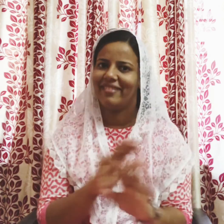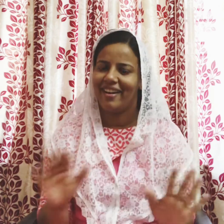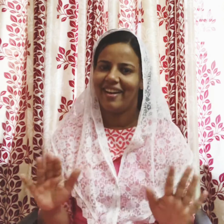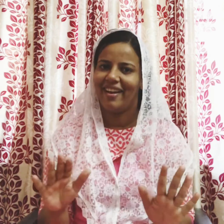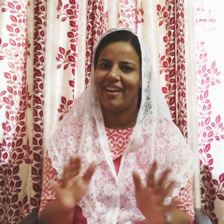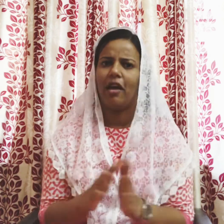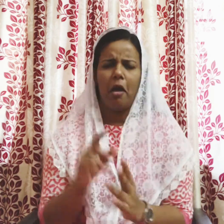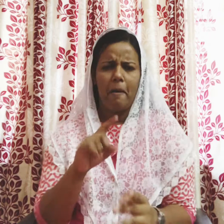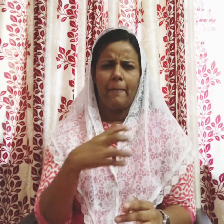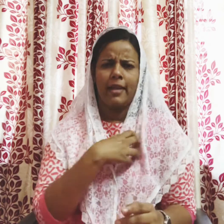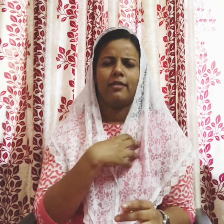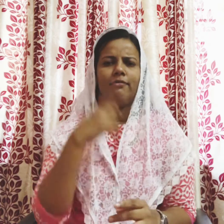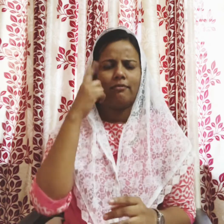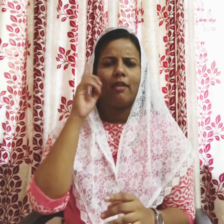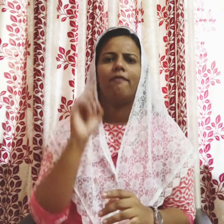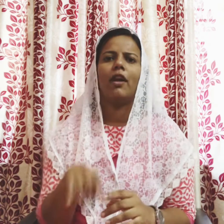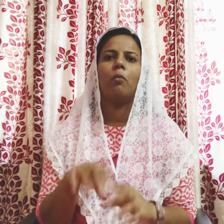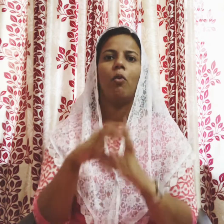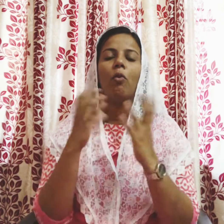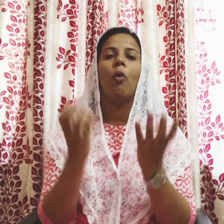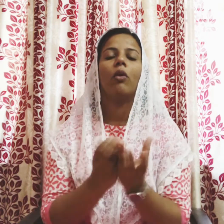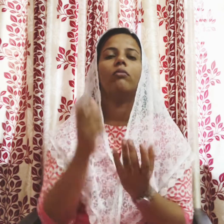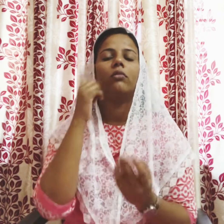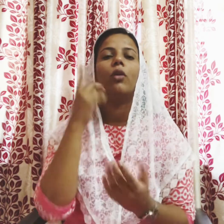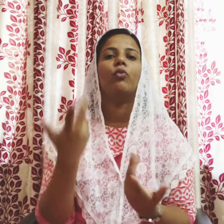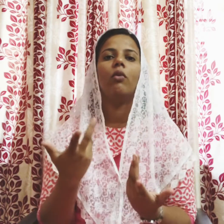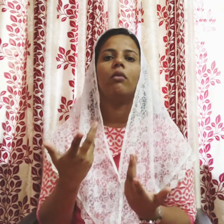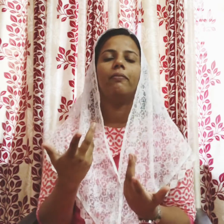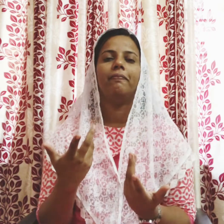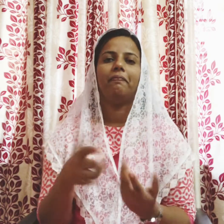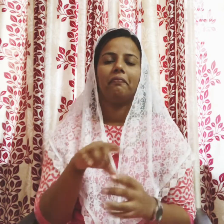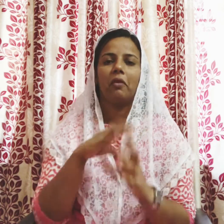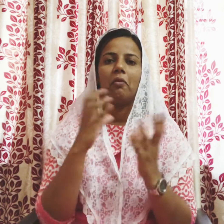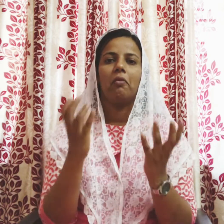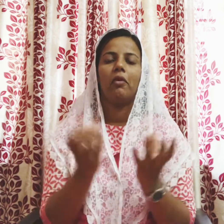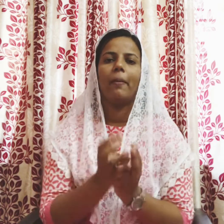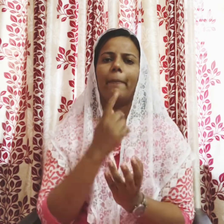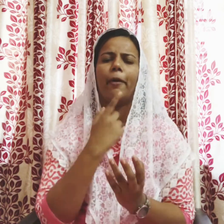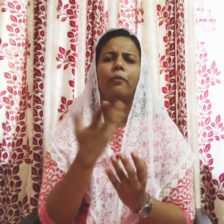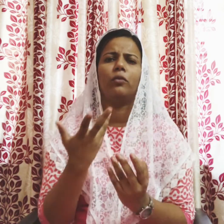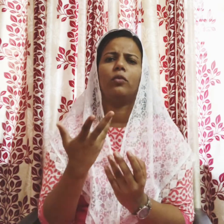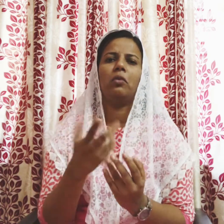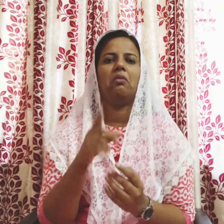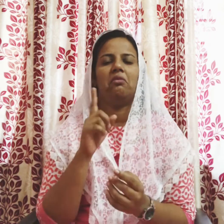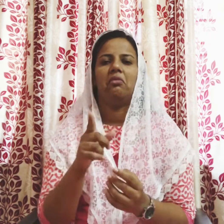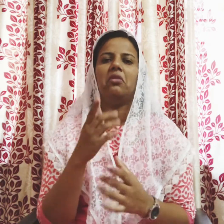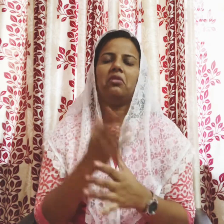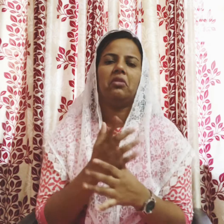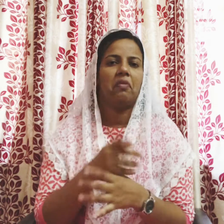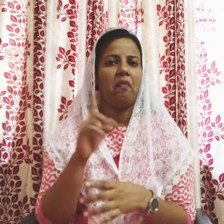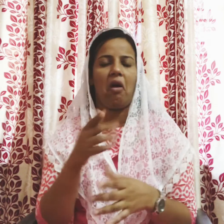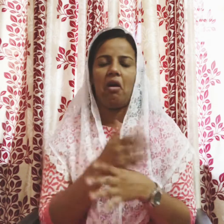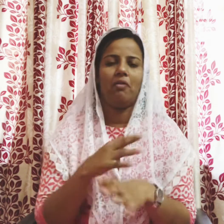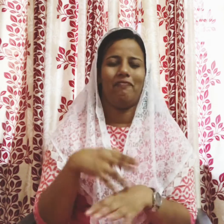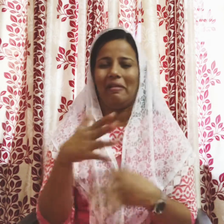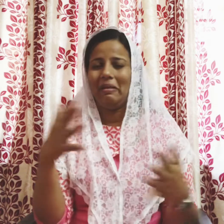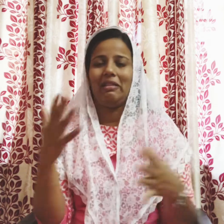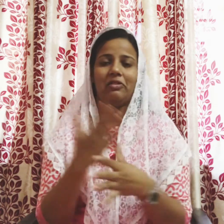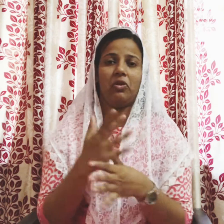ഇത് നമ്മുടെ മനസ്സിൽ കയറണം. ലോകമനുഷ്യർ അങ്ങനെയല്ല ചിന്തിക്കുന്നത്. അതാ പറയുന്നത്, ഈ ലോകം അങ്ങനെ, ലോകം പറയുന്നത് ആ നീ അങ്ങനെ ചെയ്തിരിക്കണം, നീ ഇങ്ങനെ ചെയ്യണം, നീ അങ്ങനെ